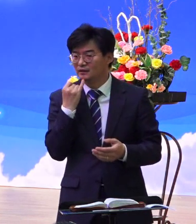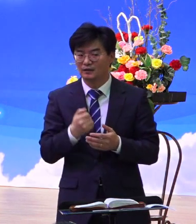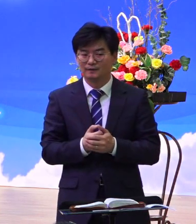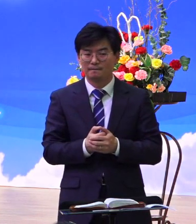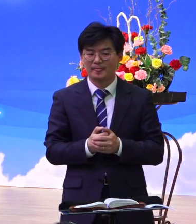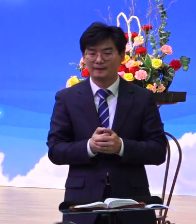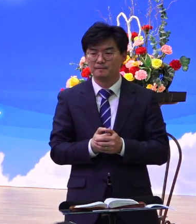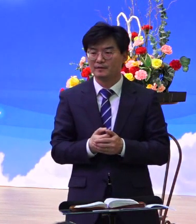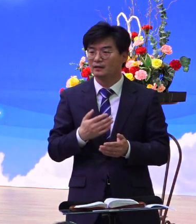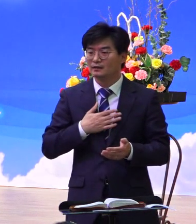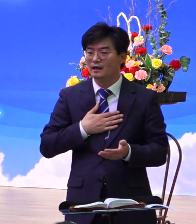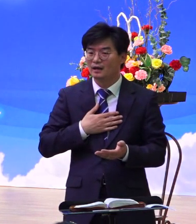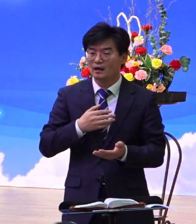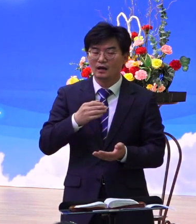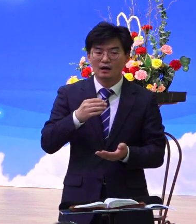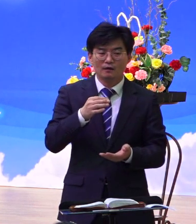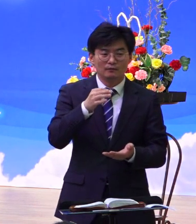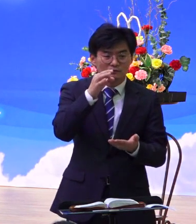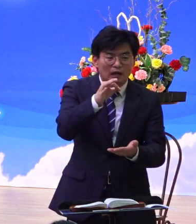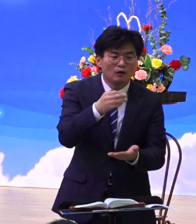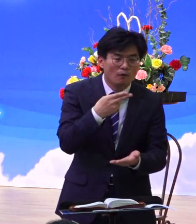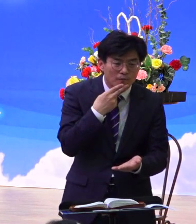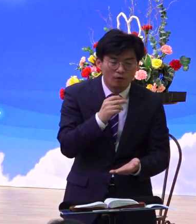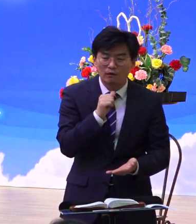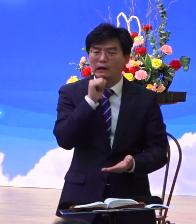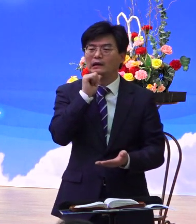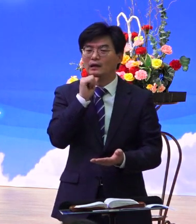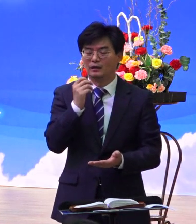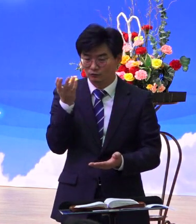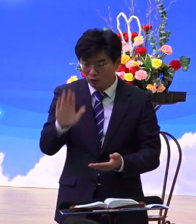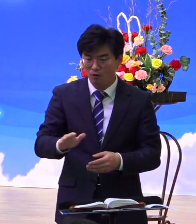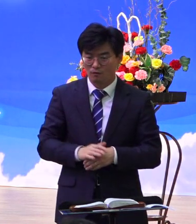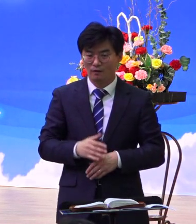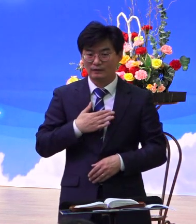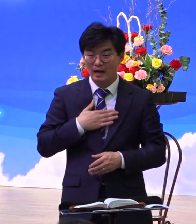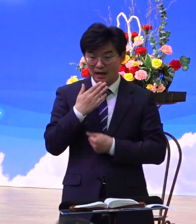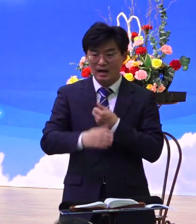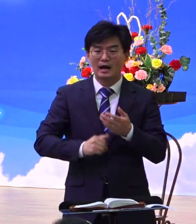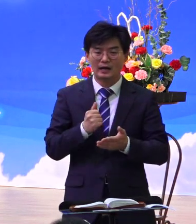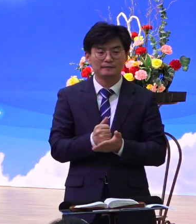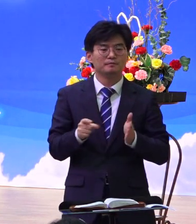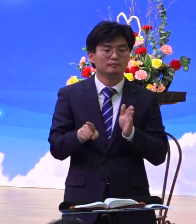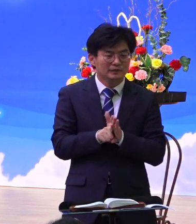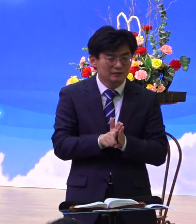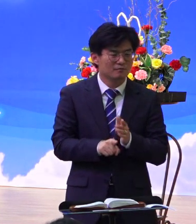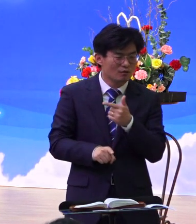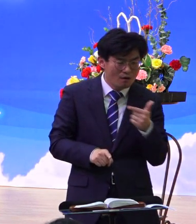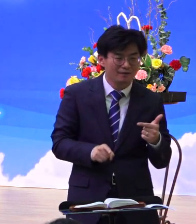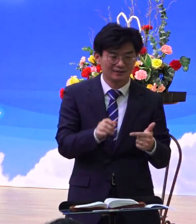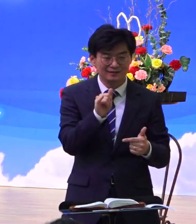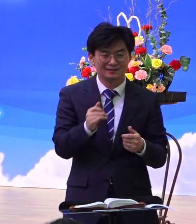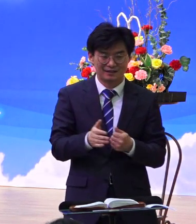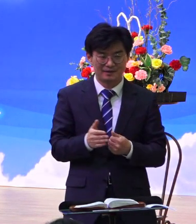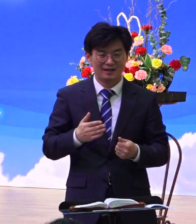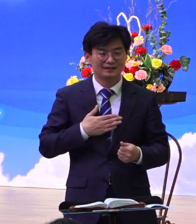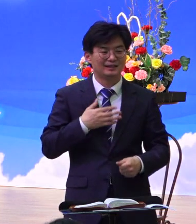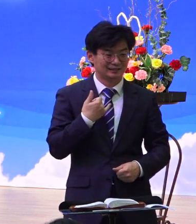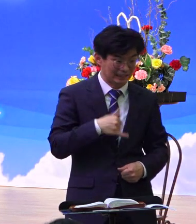자식에게 가르쳐줄 하나님 말씀이 내 안에 있고 내가 줄 성경이 있다면 그것 하나만으로